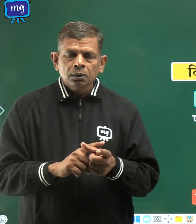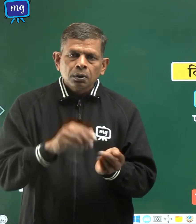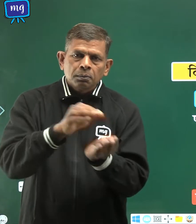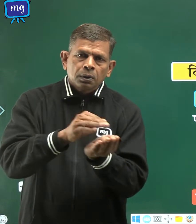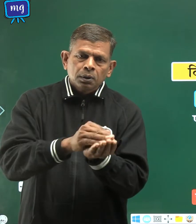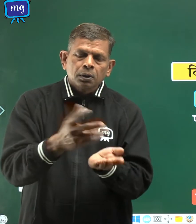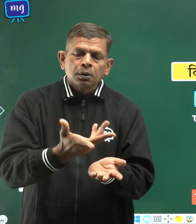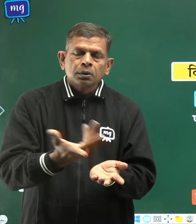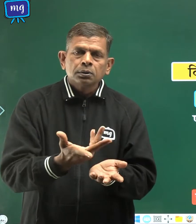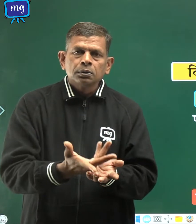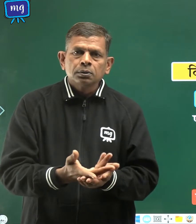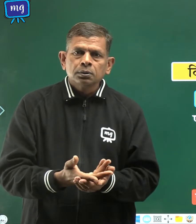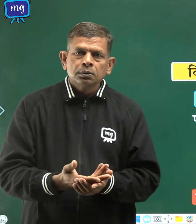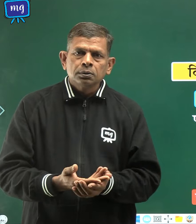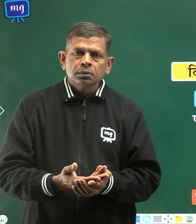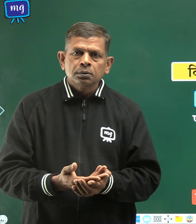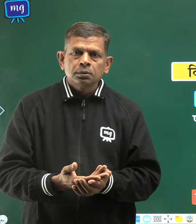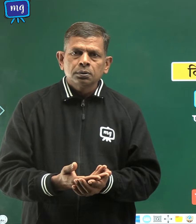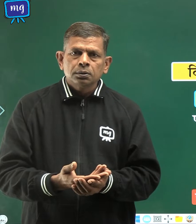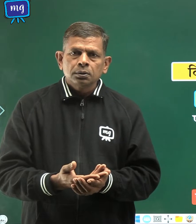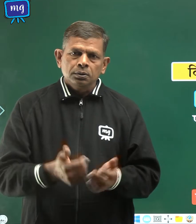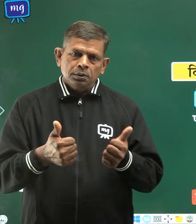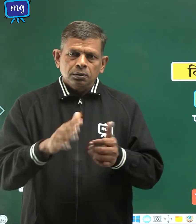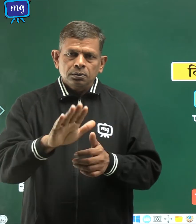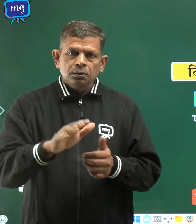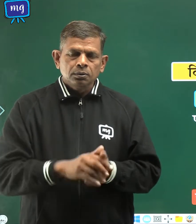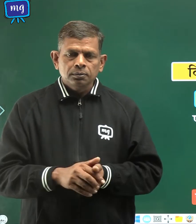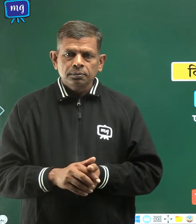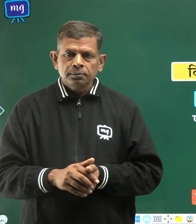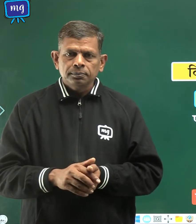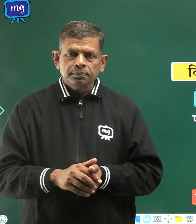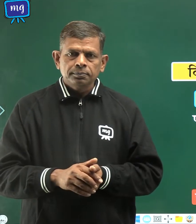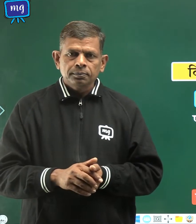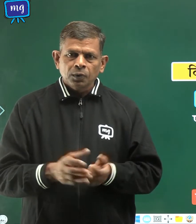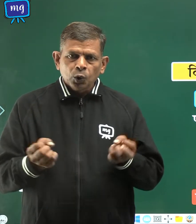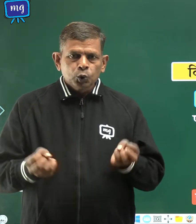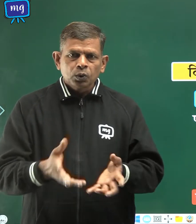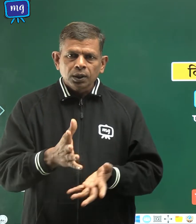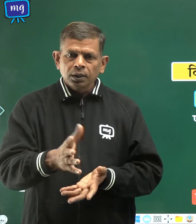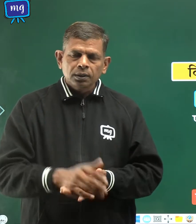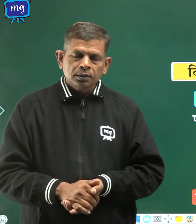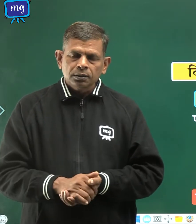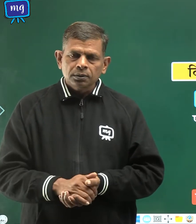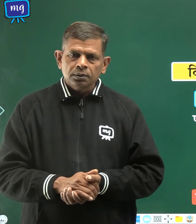भंडारण कैसे किया जाता है। ठीक है बच्चों, शुरू करें।